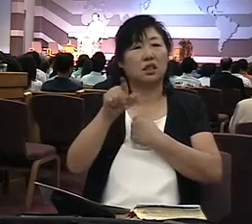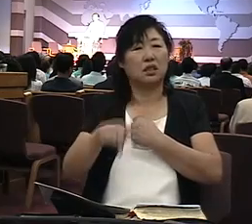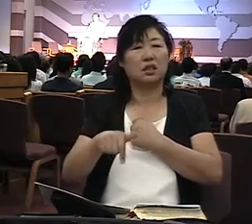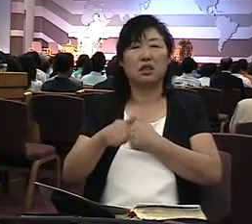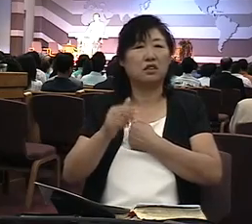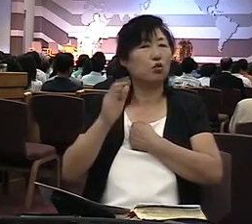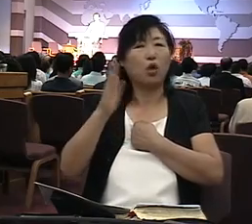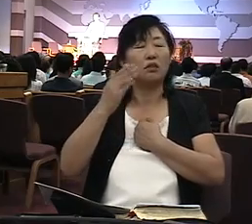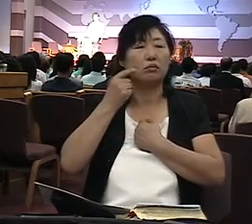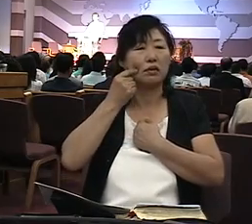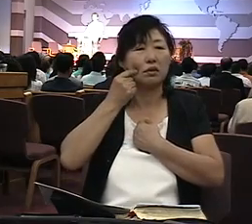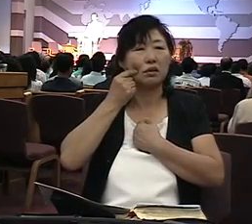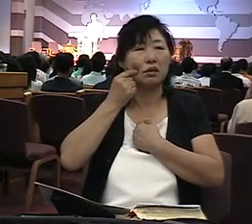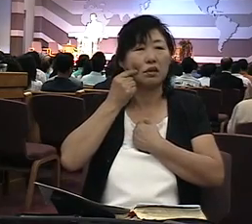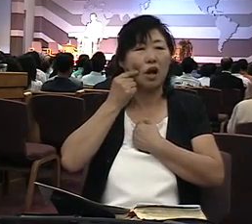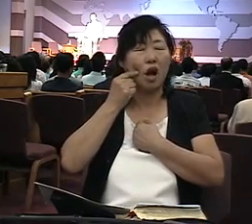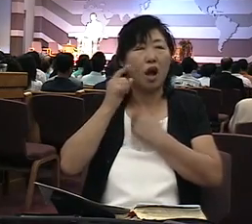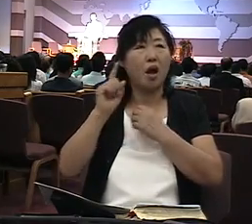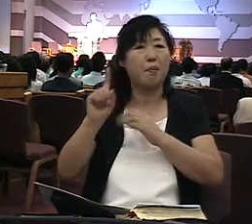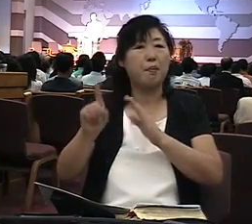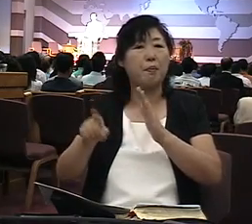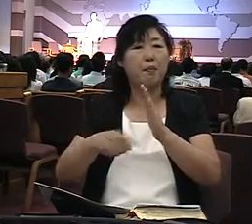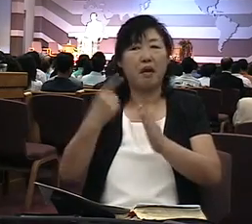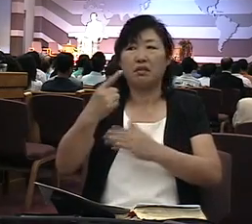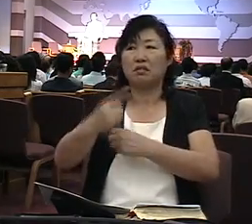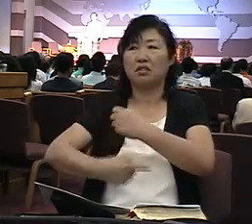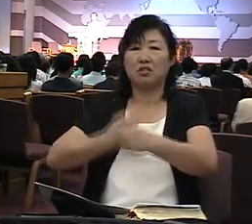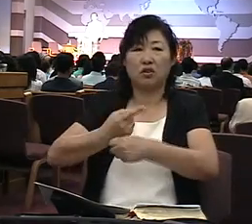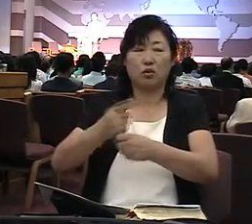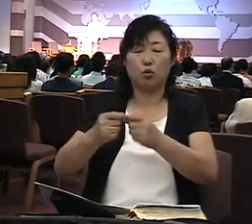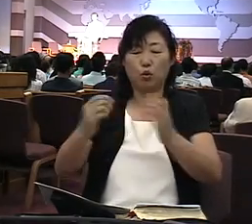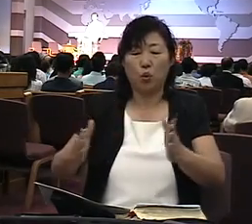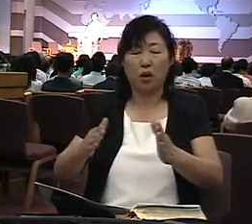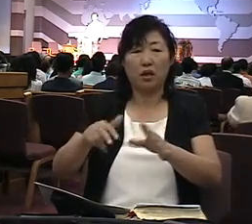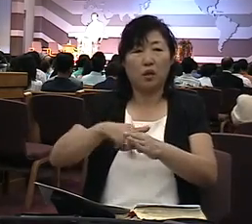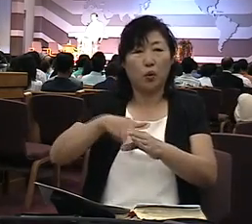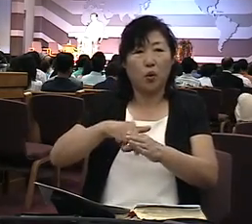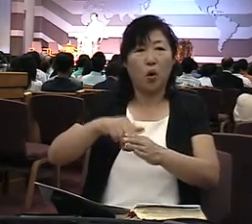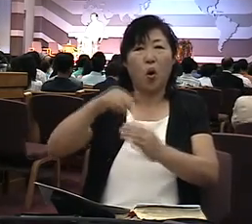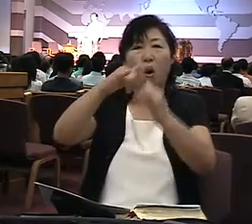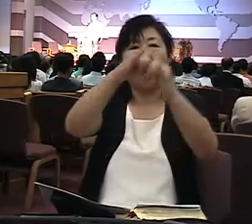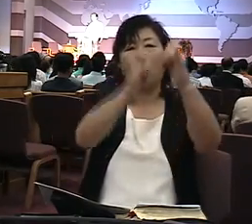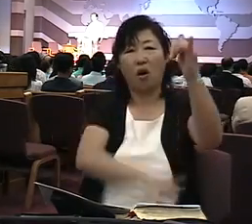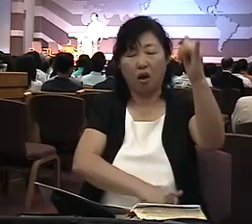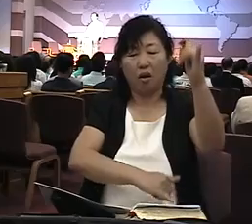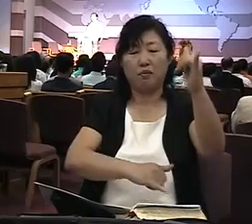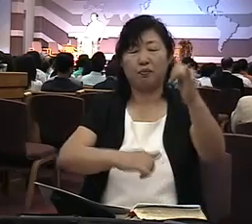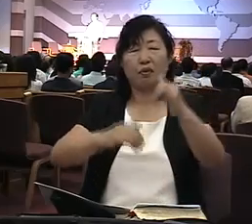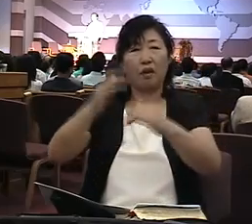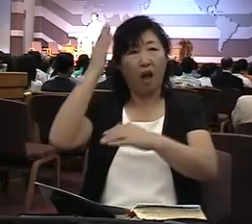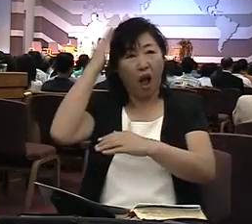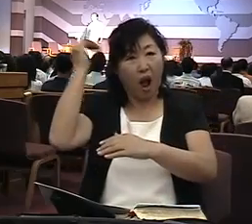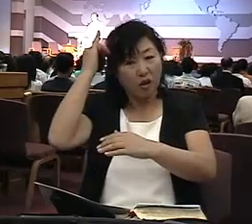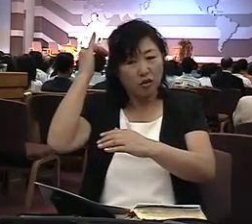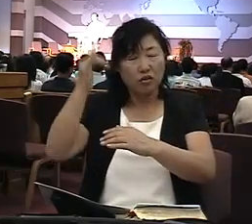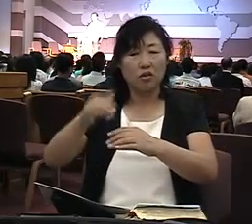사실 100년 동안 이 기독교 역사를 통해 한국교회가 이 한국 사회에, 문화에 기여한 것은